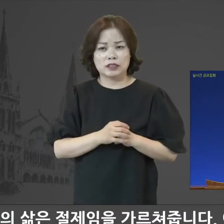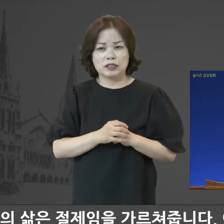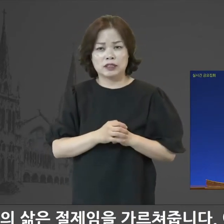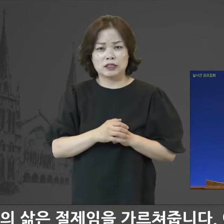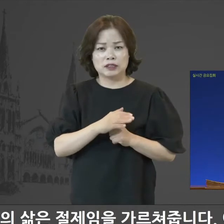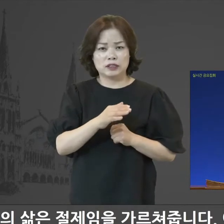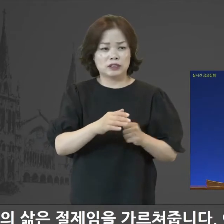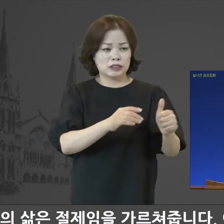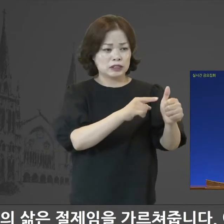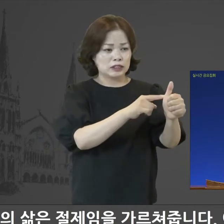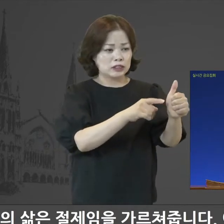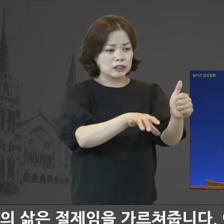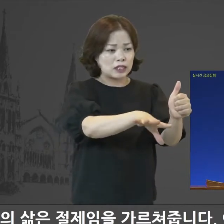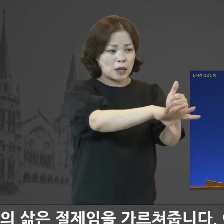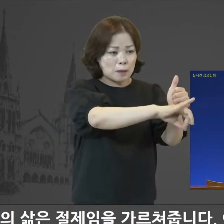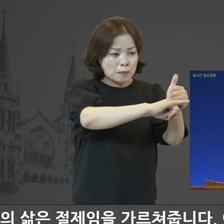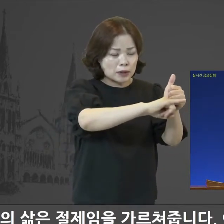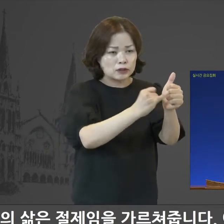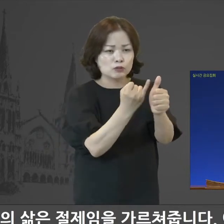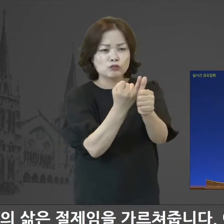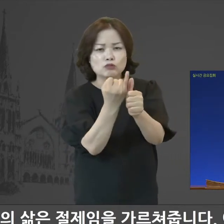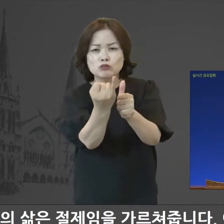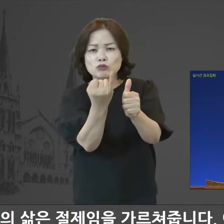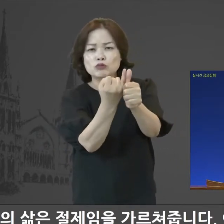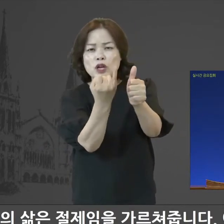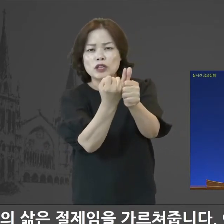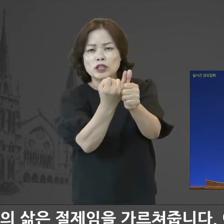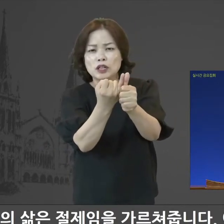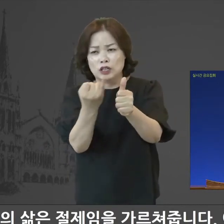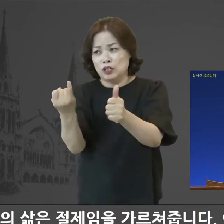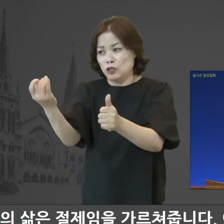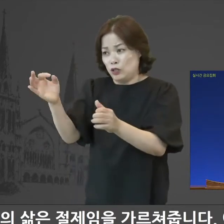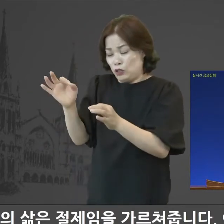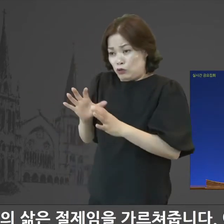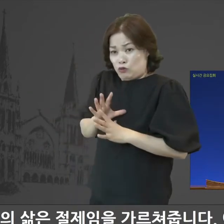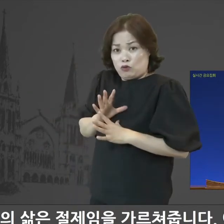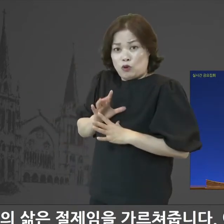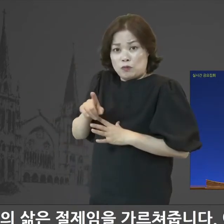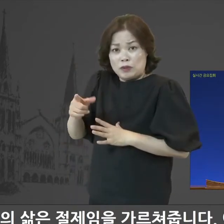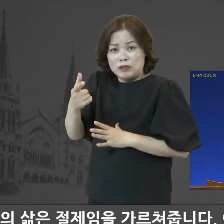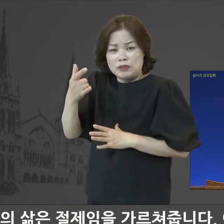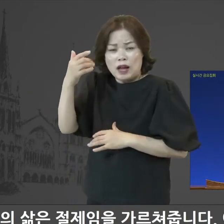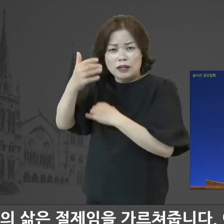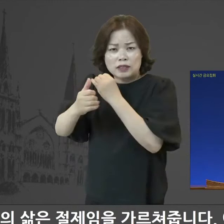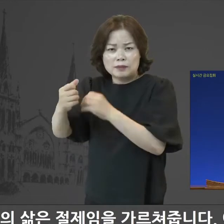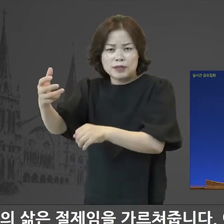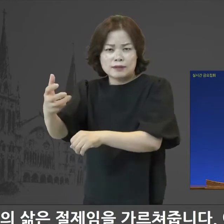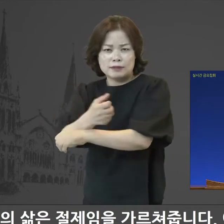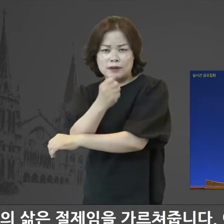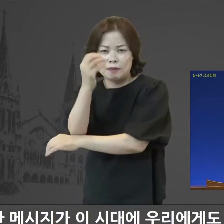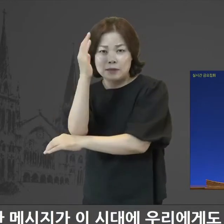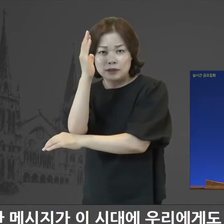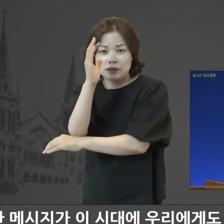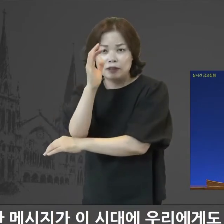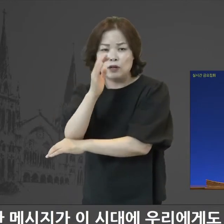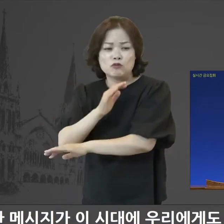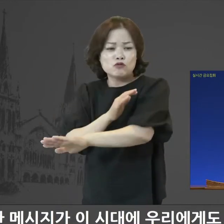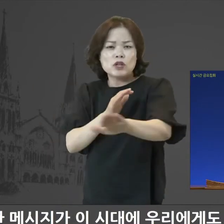두루실라하고 벨릭스에게 주었던 이런 두려움과 하나님의 강한 메시지로 다가와야